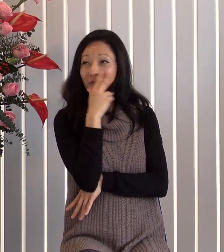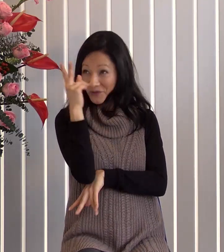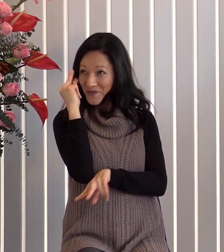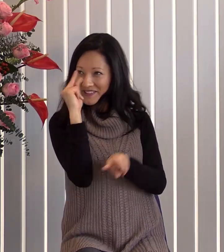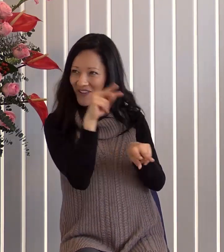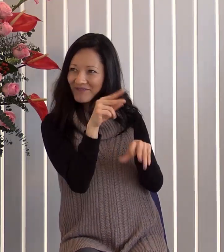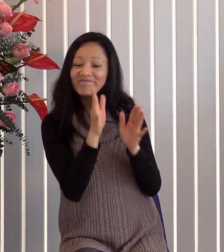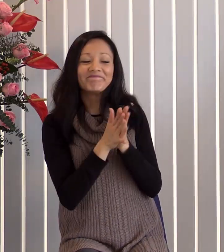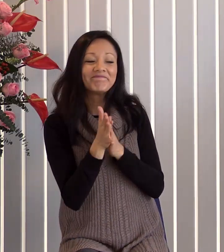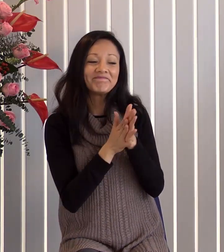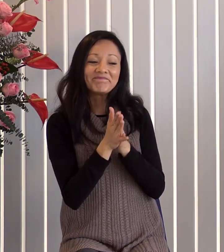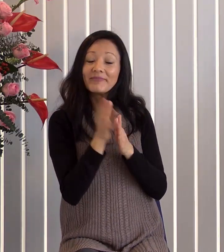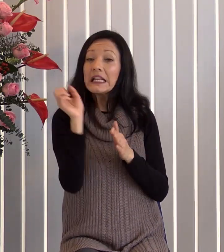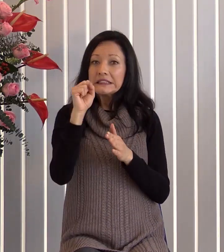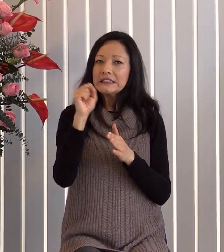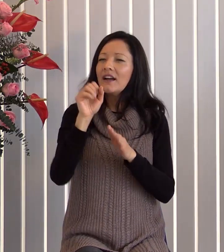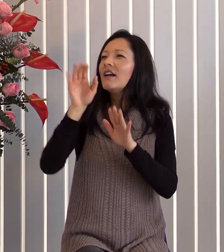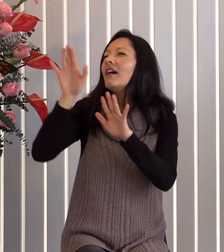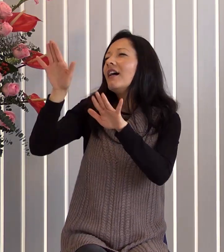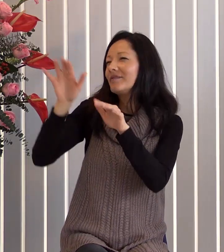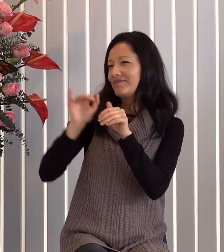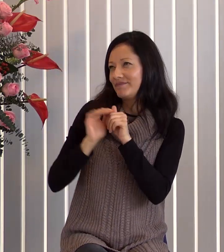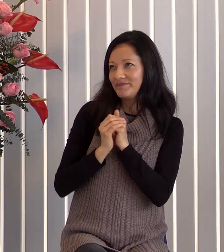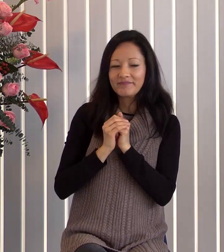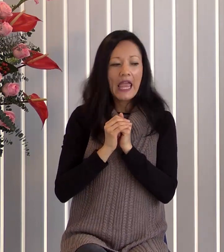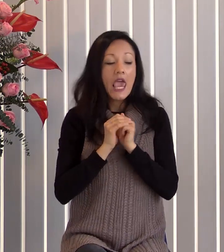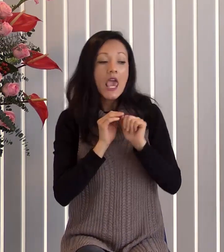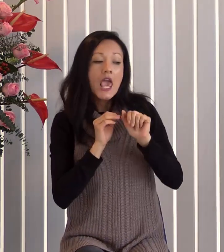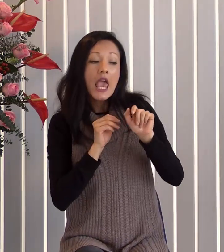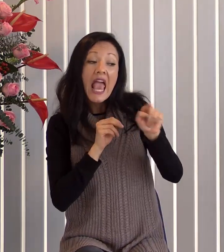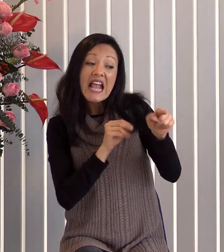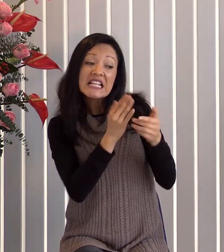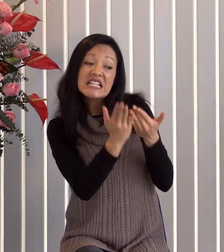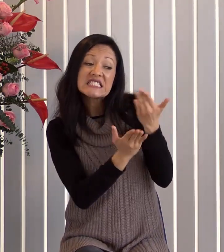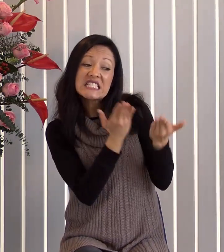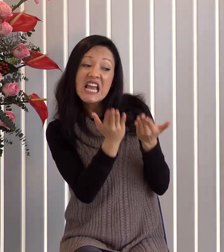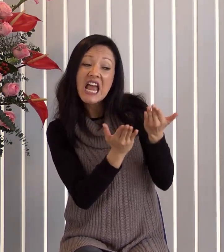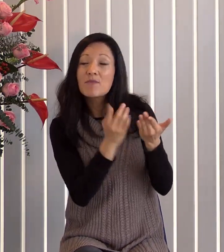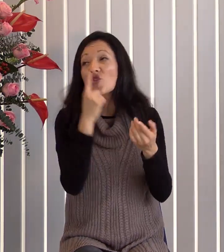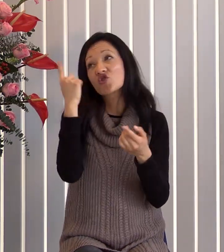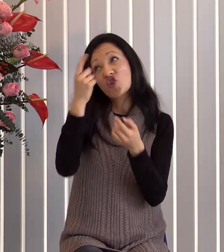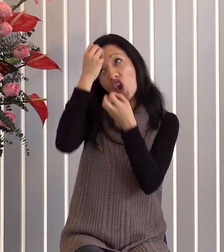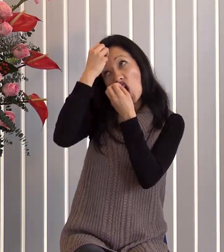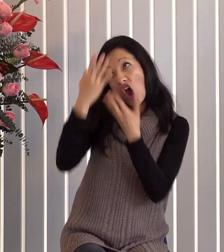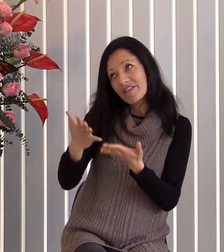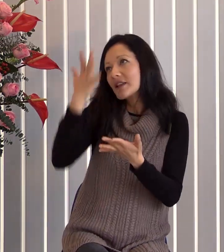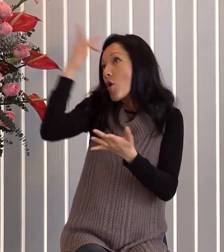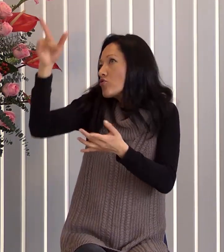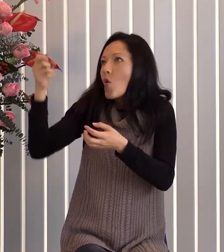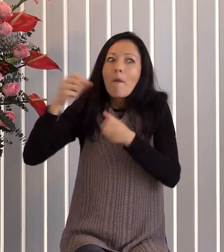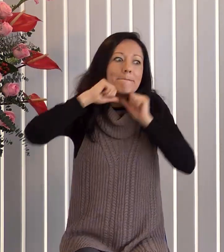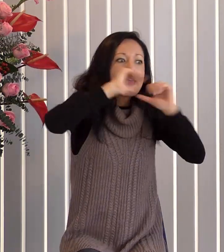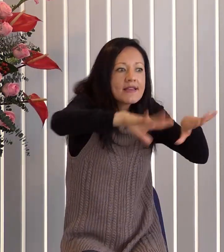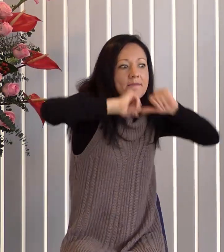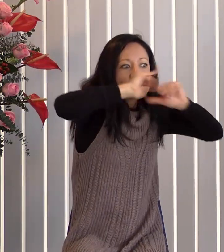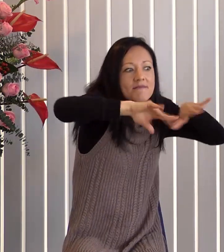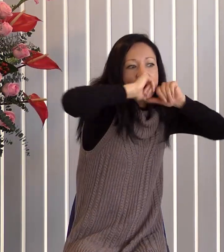¿Has visto? Sí. Oye, este siervo solamente te obedeces porque tú lo has